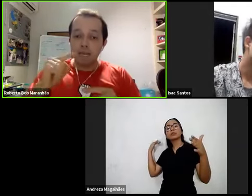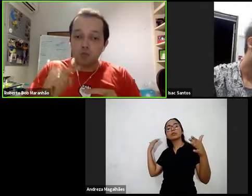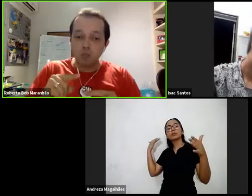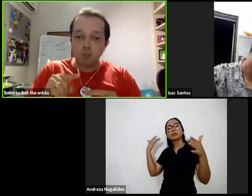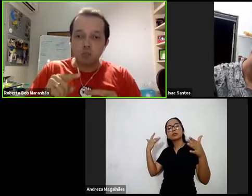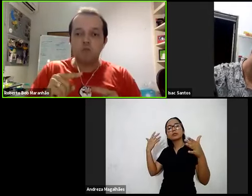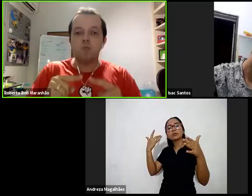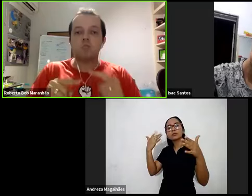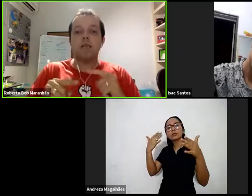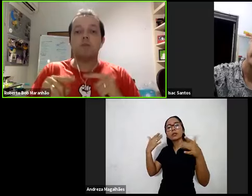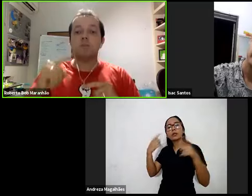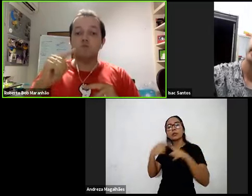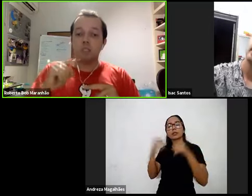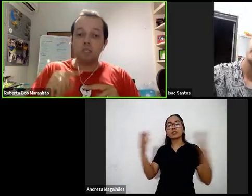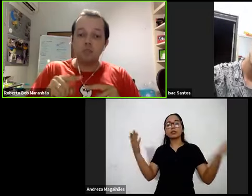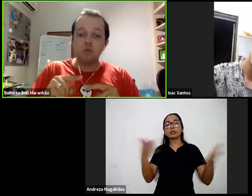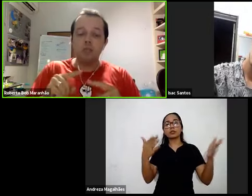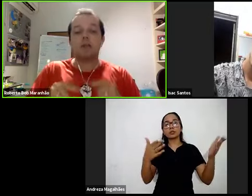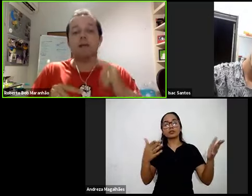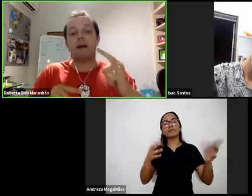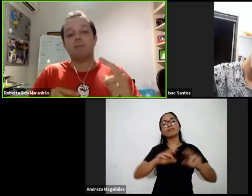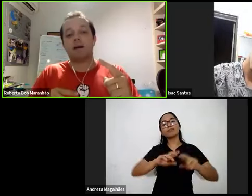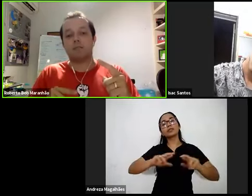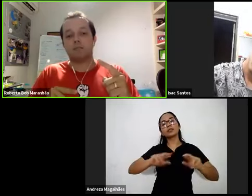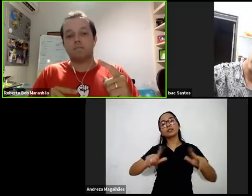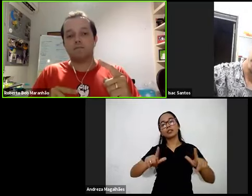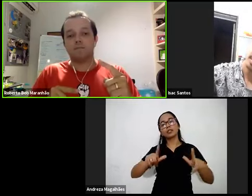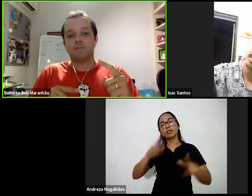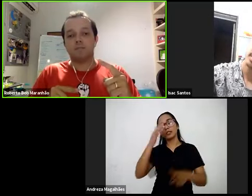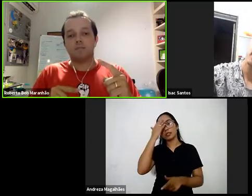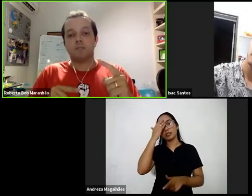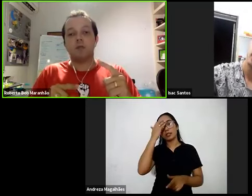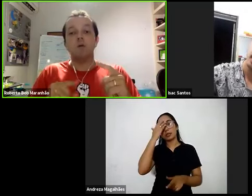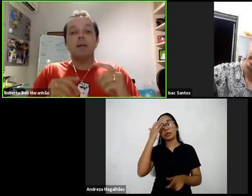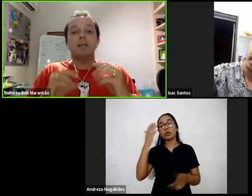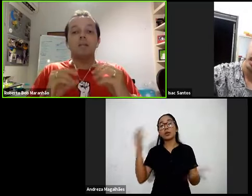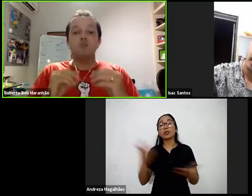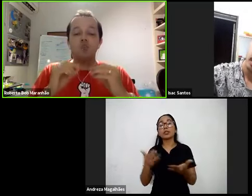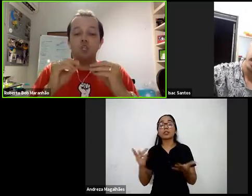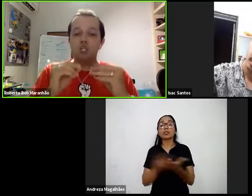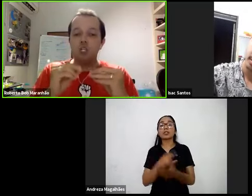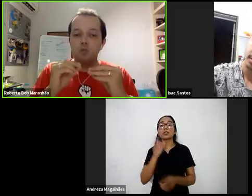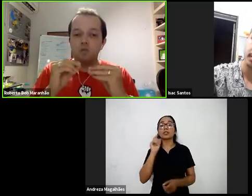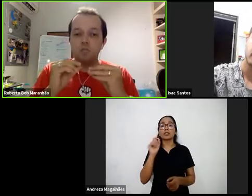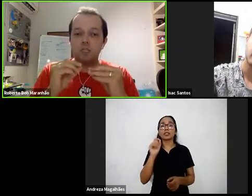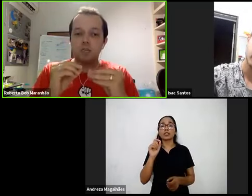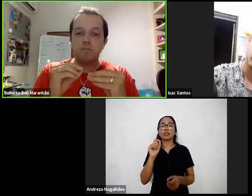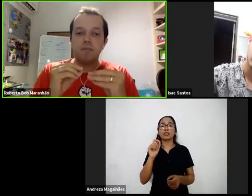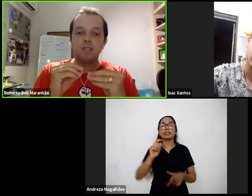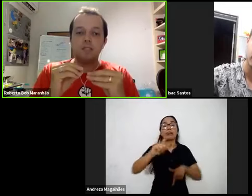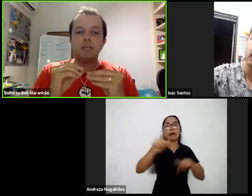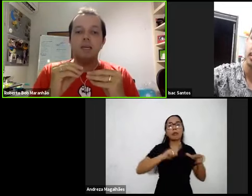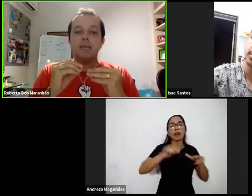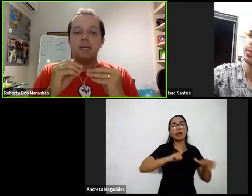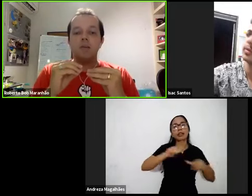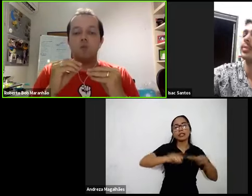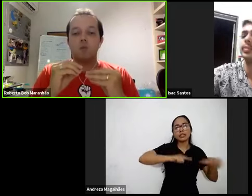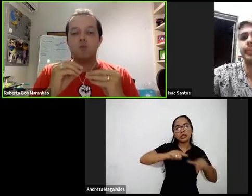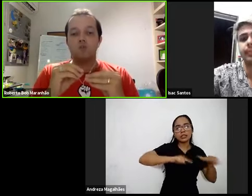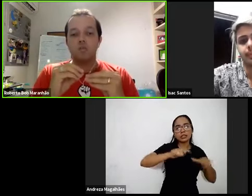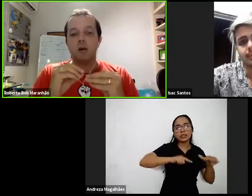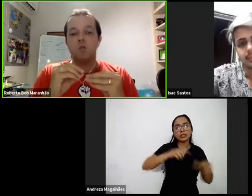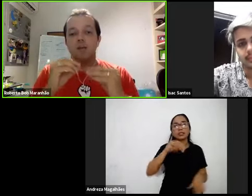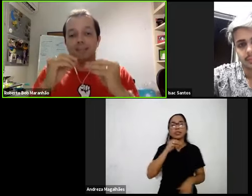ganhar menos, tive o meu salário reduzido e trabalhar mais. Então, que tipo de estímulo você pensa que